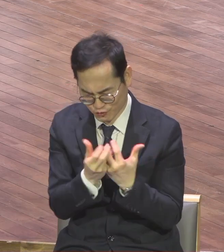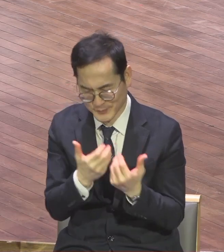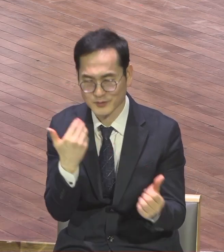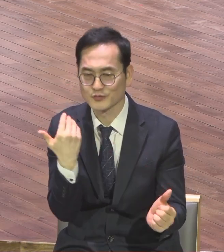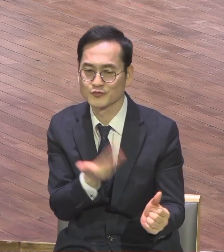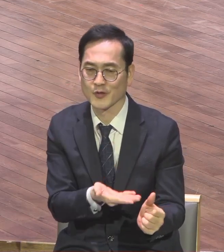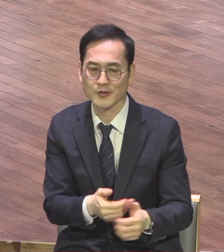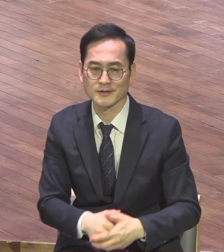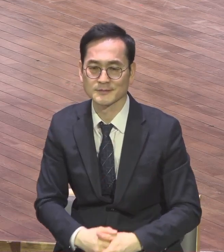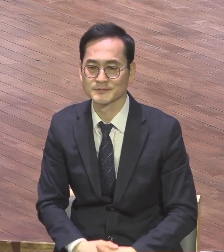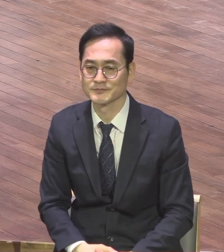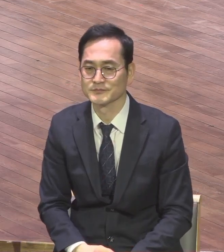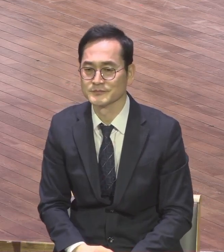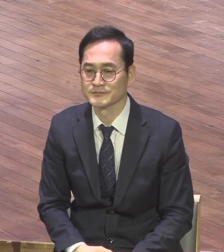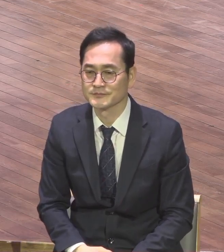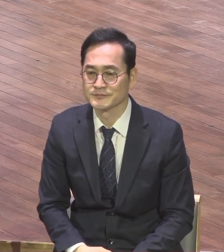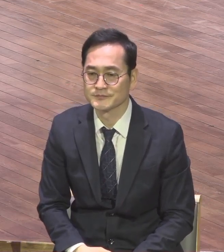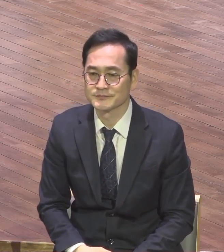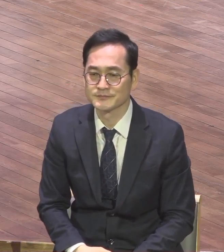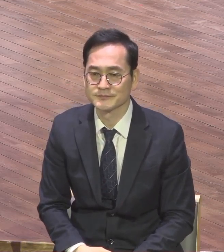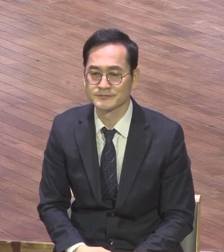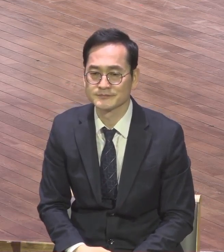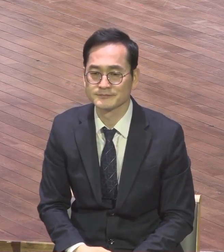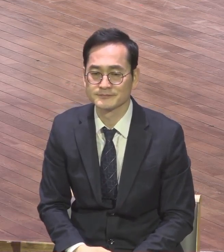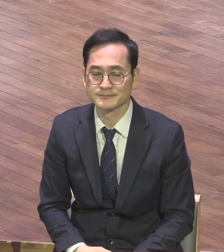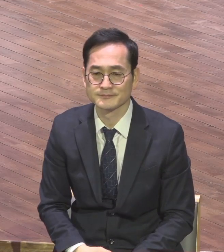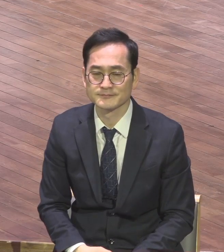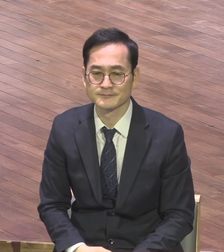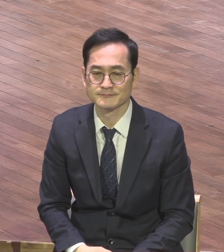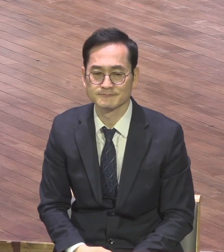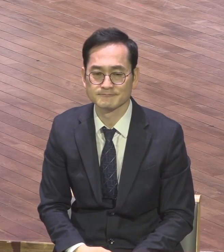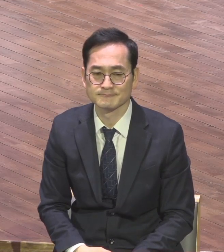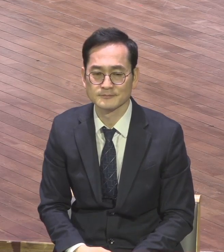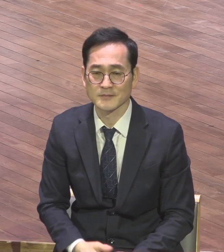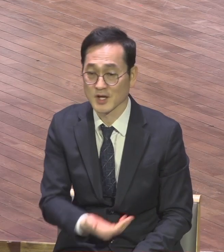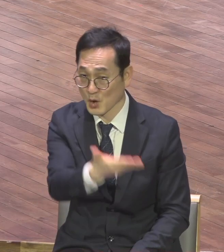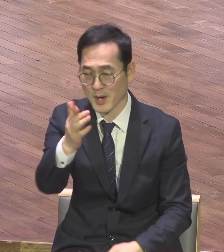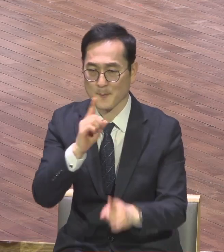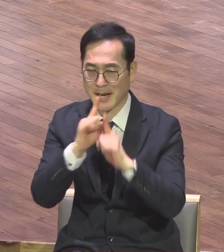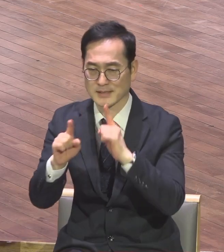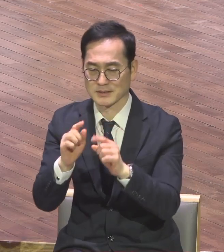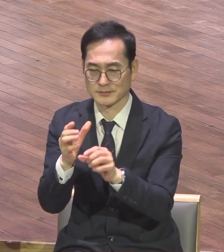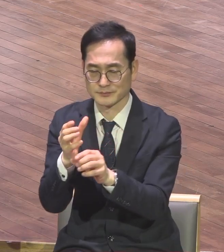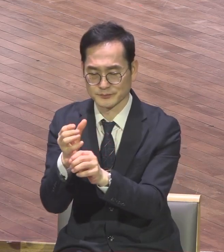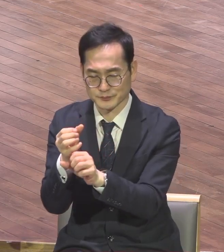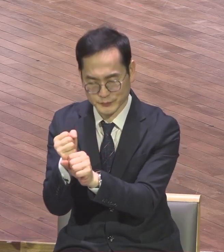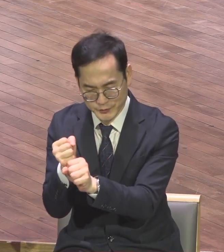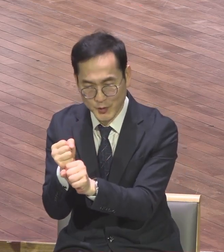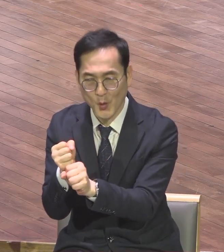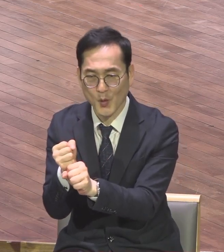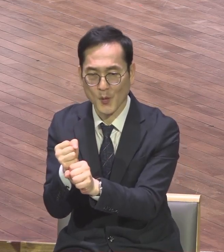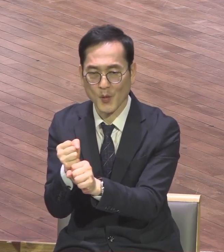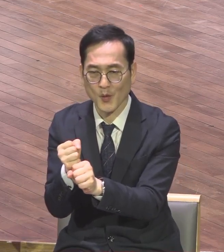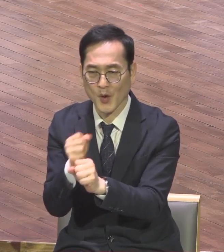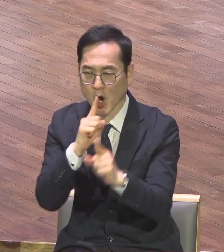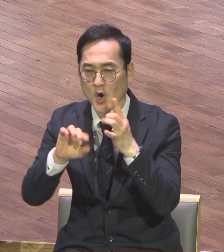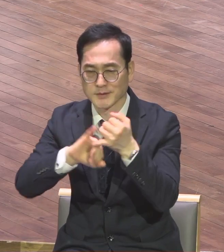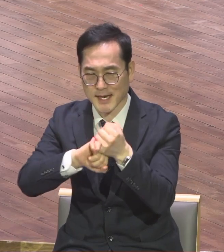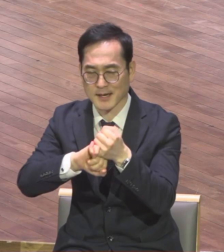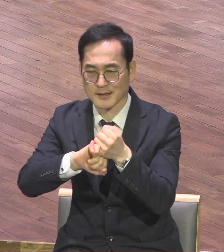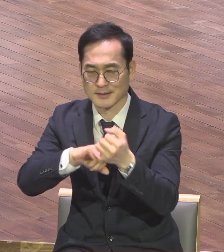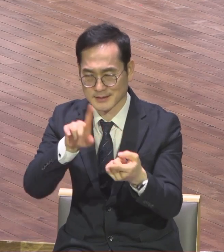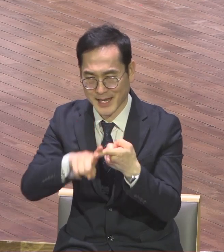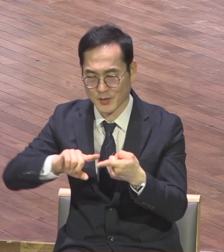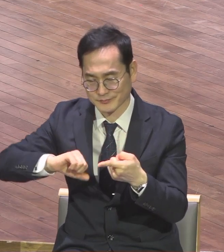그것이 사도행전의 역사였어요. 영계 모든 성도들 강당 언약을 붙잡고 삶의 현장에서 언약적 도전해 보시기 바랍니다. 그래서 모두가